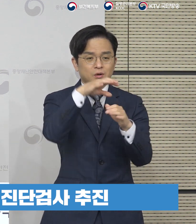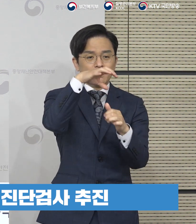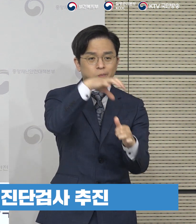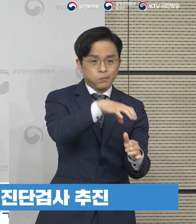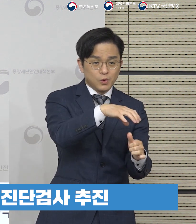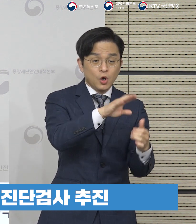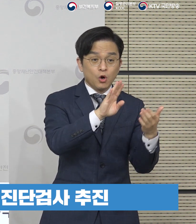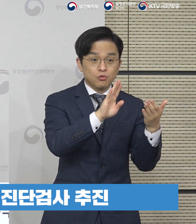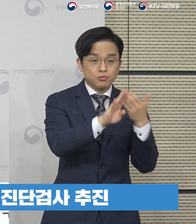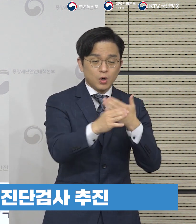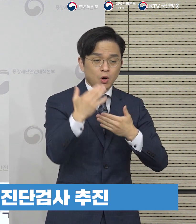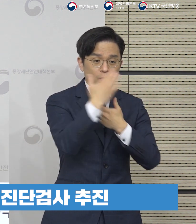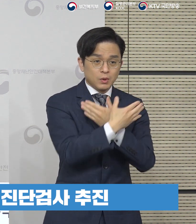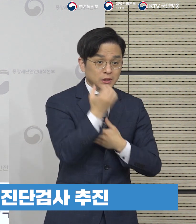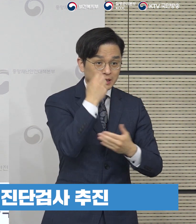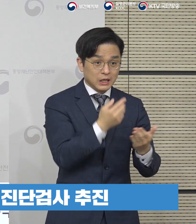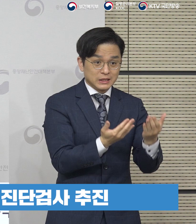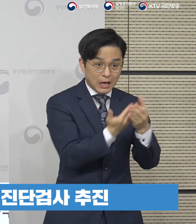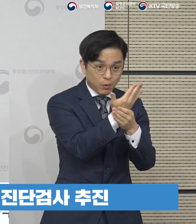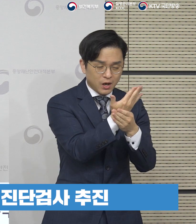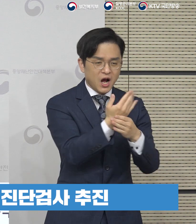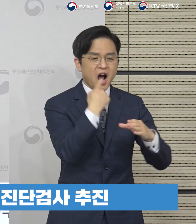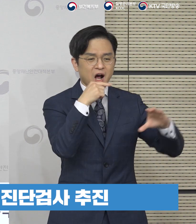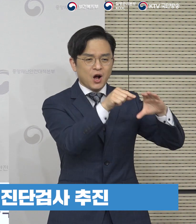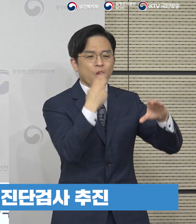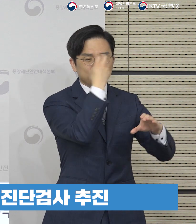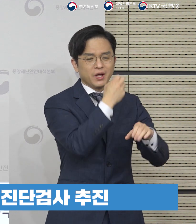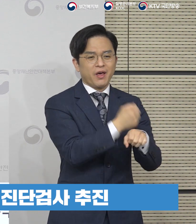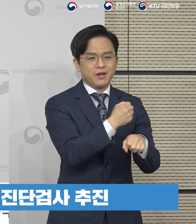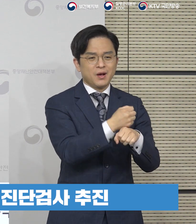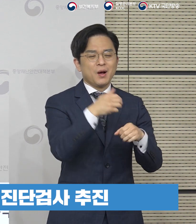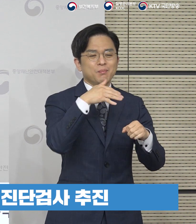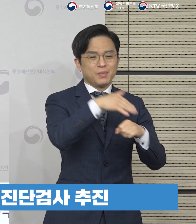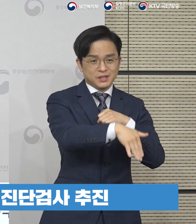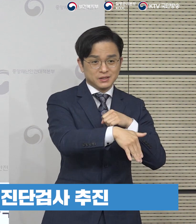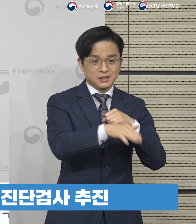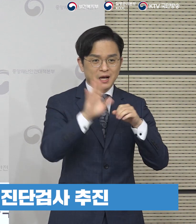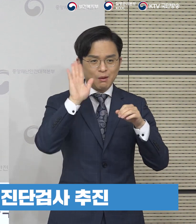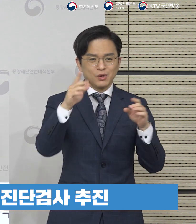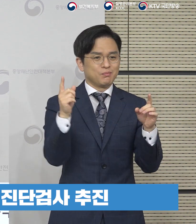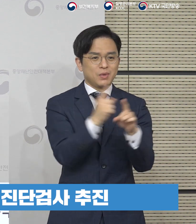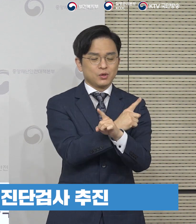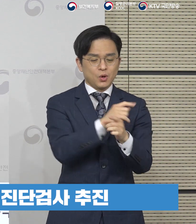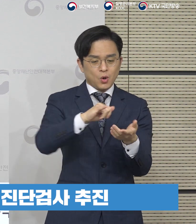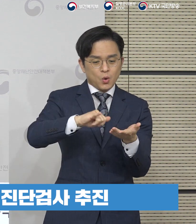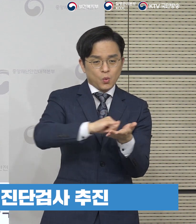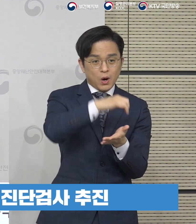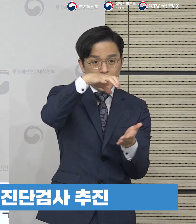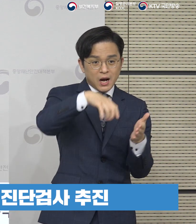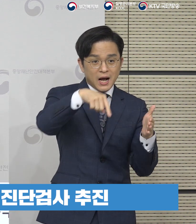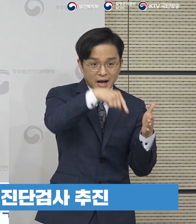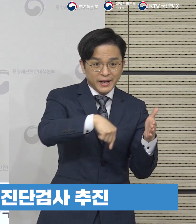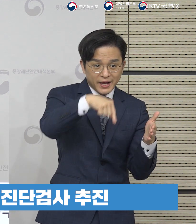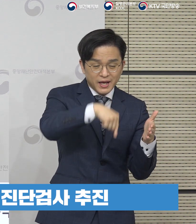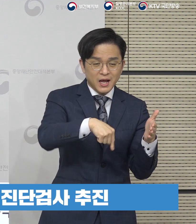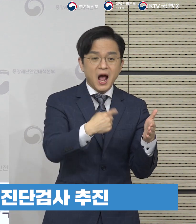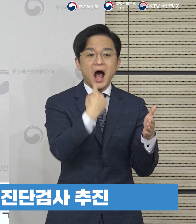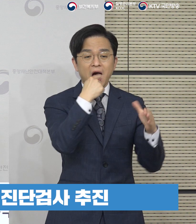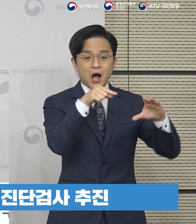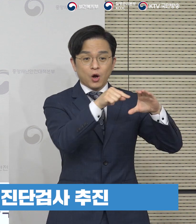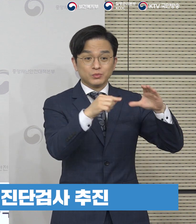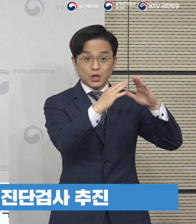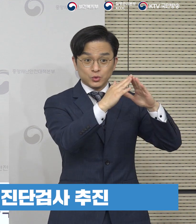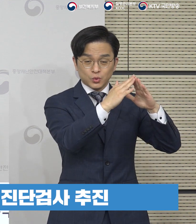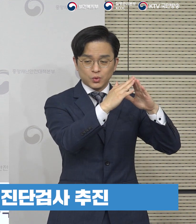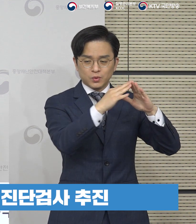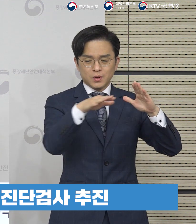후에 증상이 나타날 경우 진단검사를 실시하고 있지만 앞으로는 공항 안에 설치된